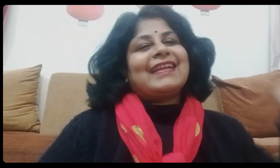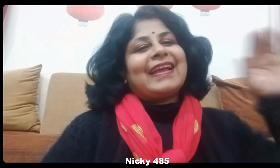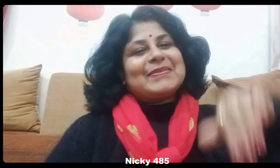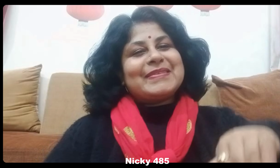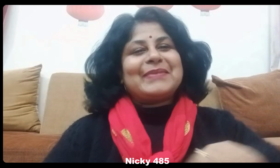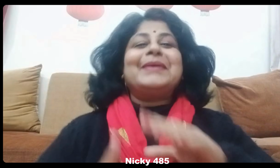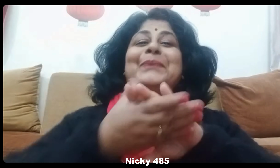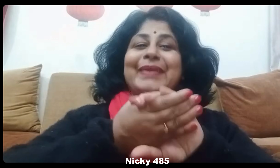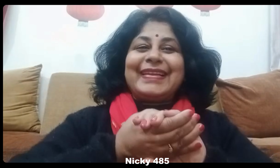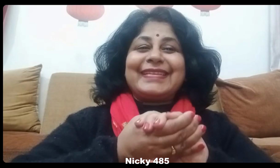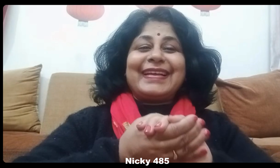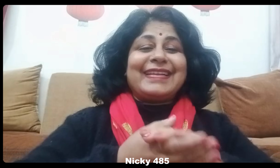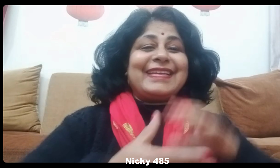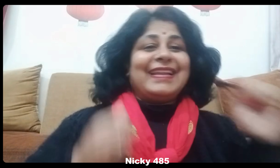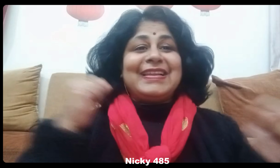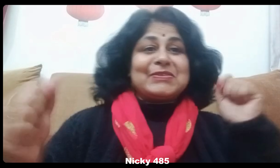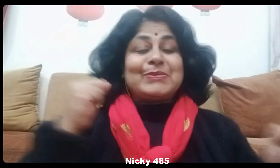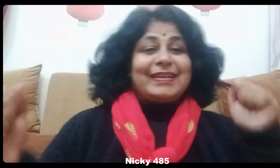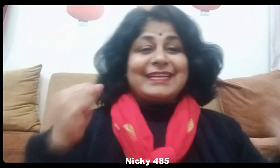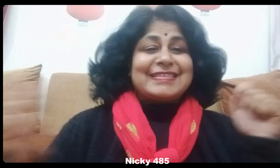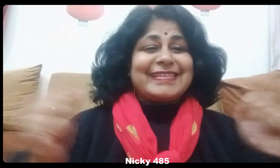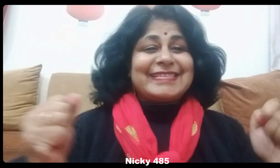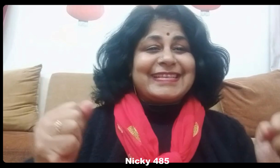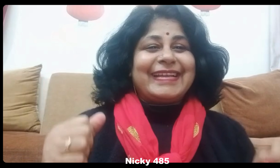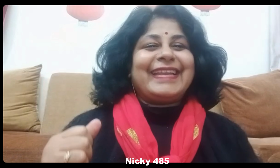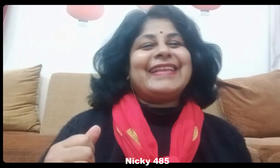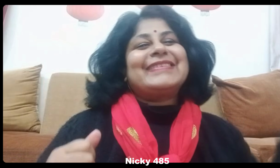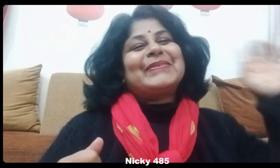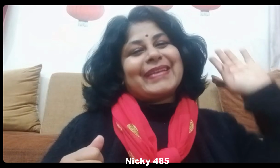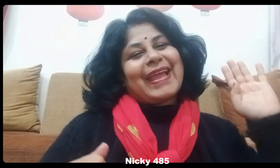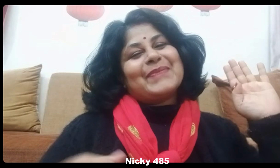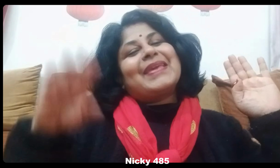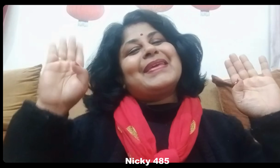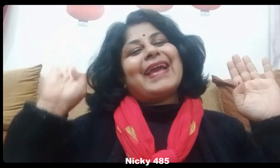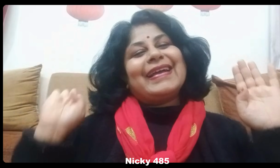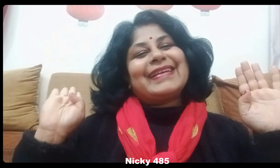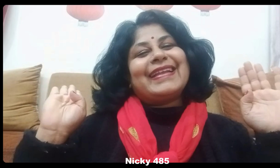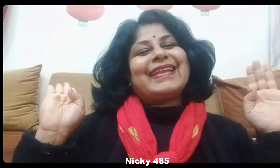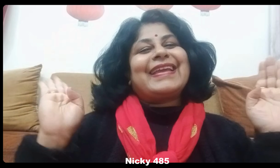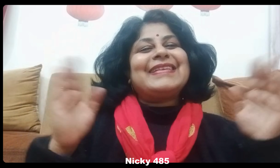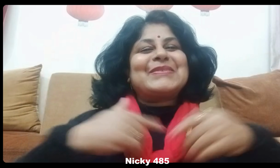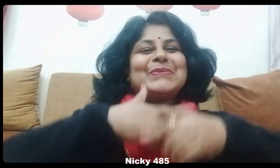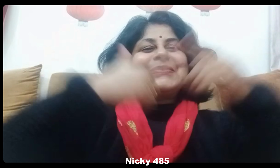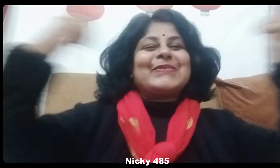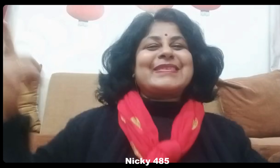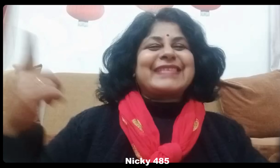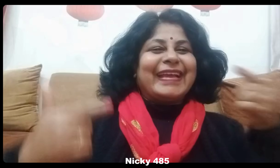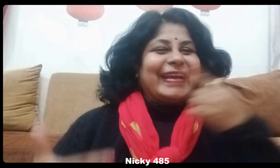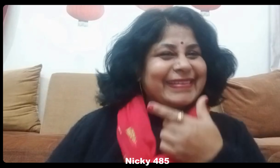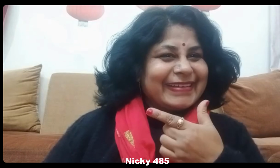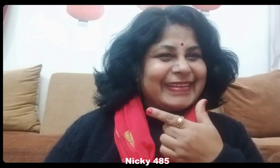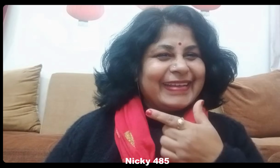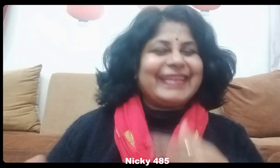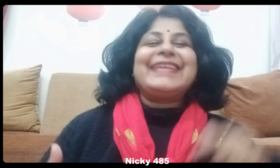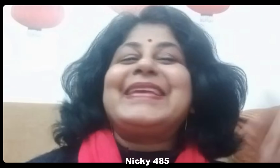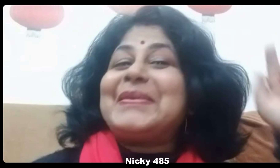आज भी जब हम मिलतानी हल्ला गुल्ला करतानी, स्कूल टाइम के याद करके खूब जोर से हंसतानी,